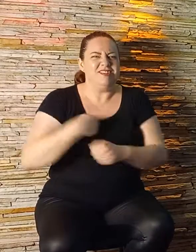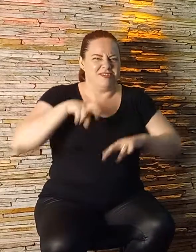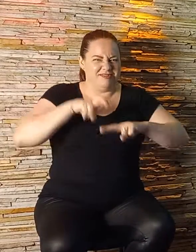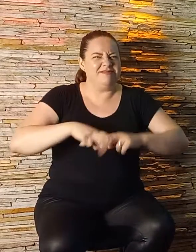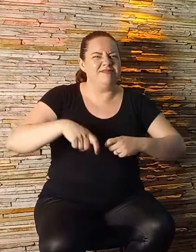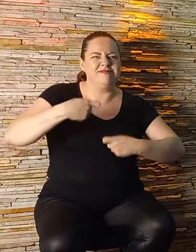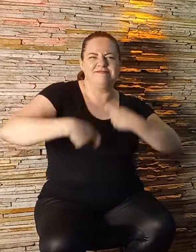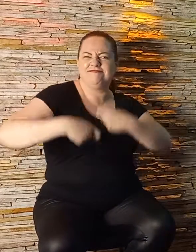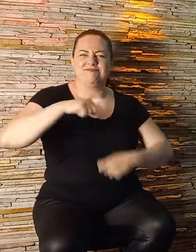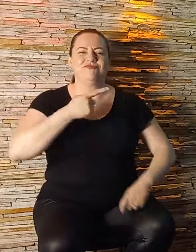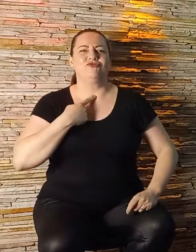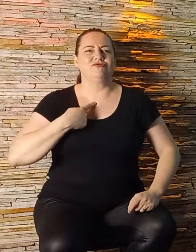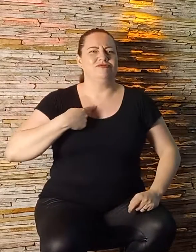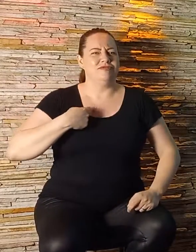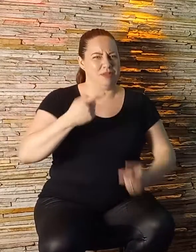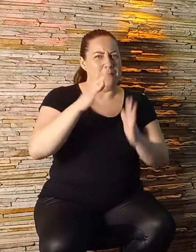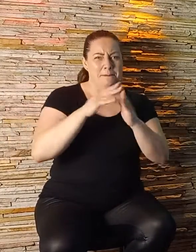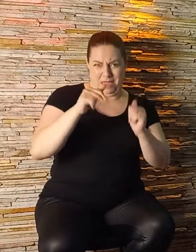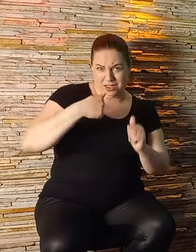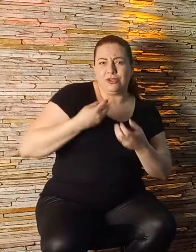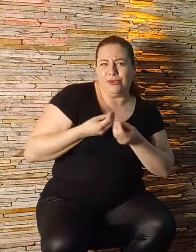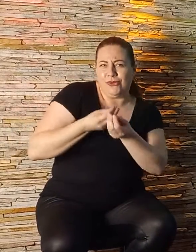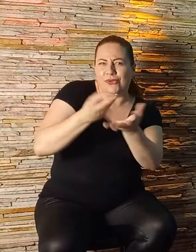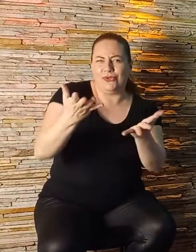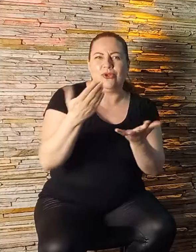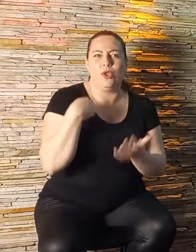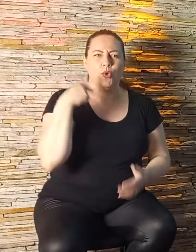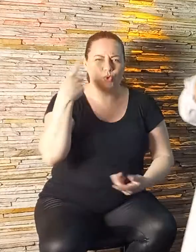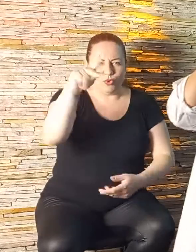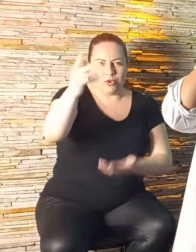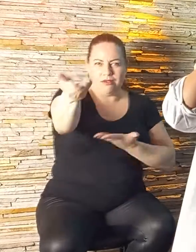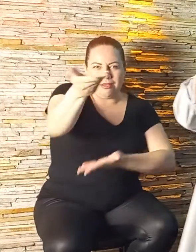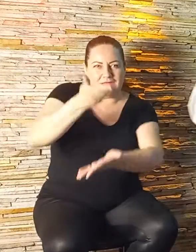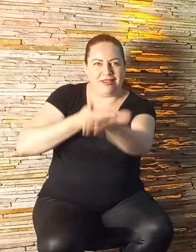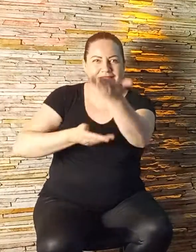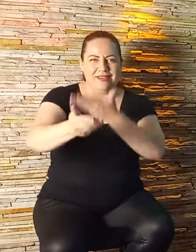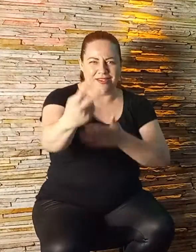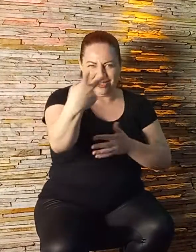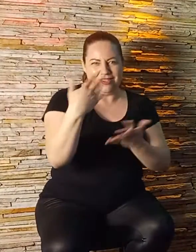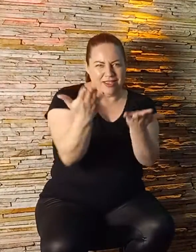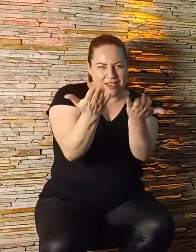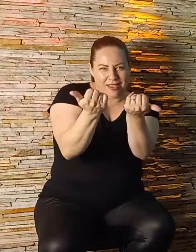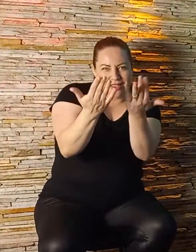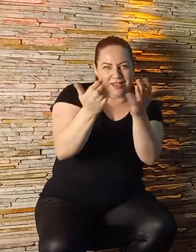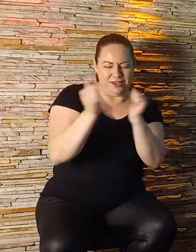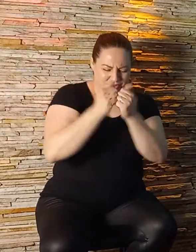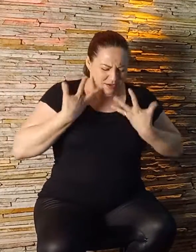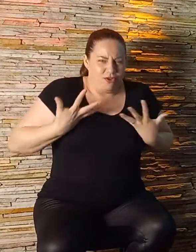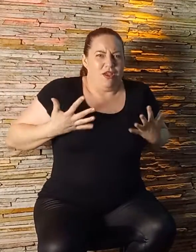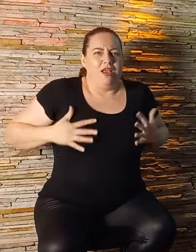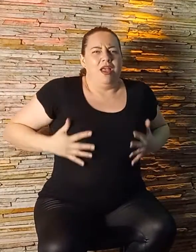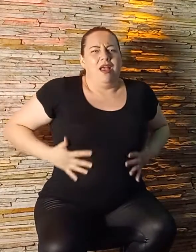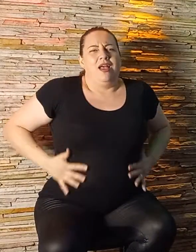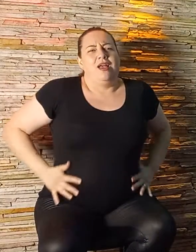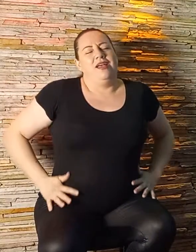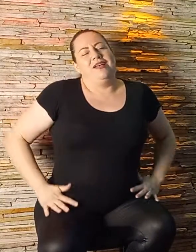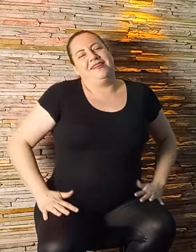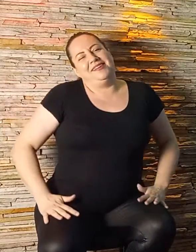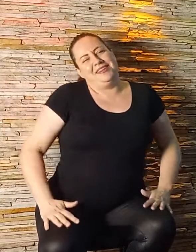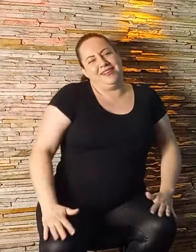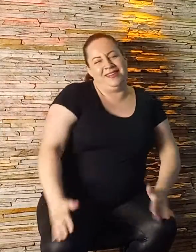com vontade vai chegar no sítio eu dou todas as suas tem que levantar para mim essa blusa fica peladinha